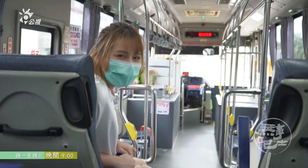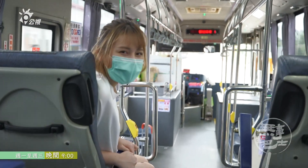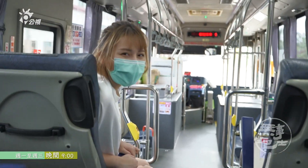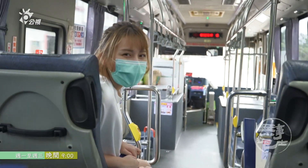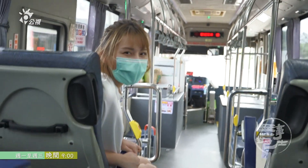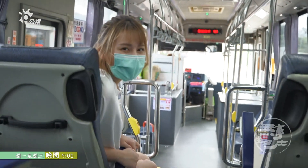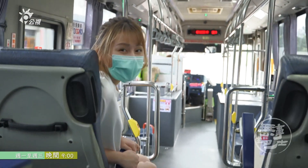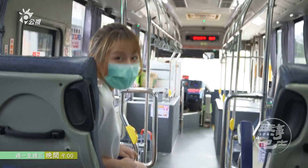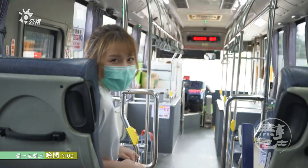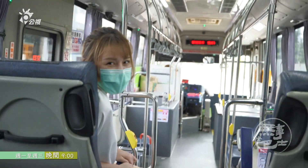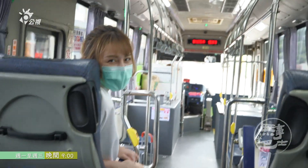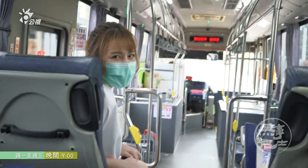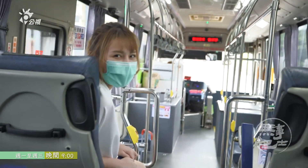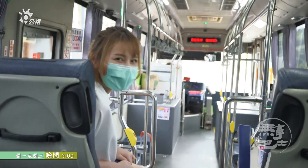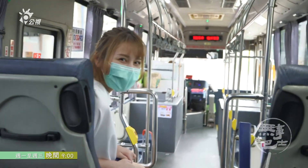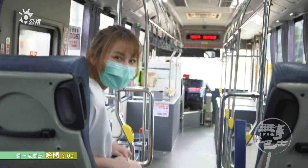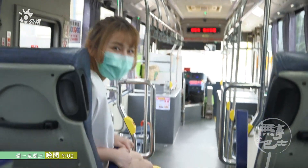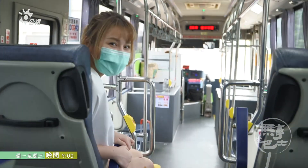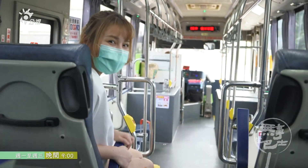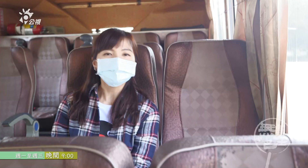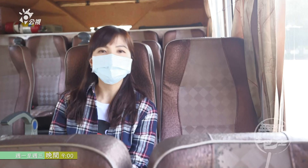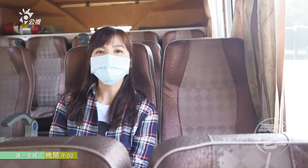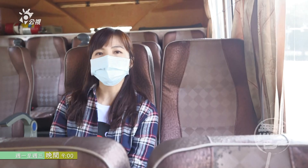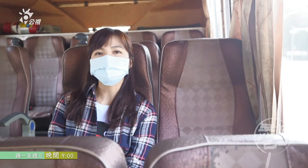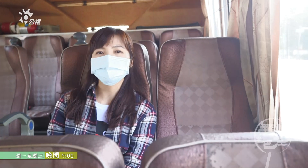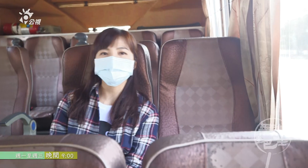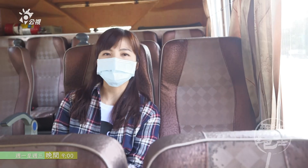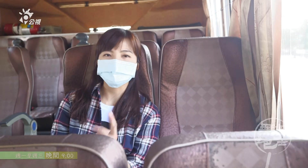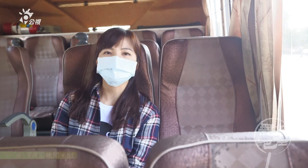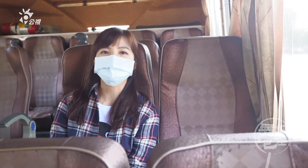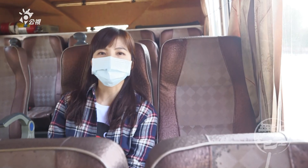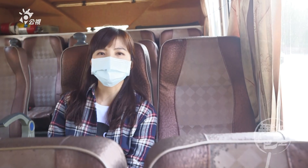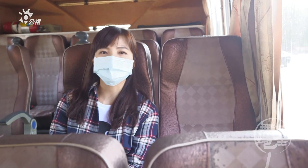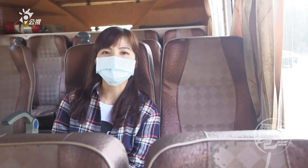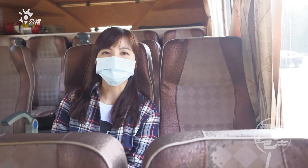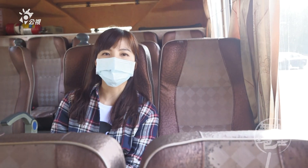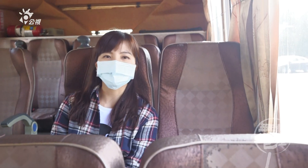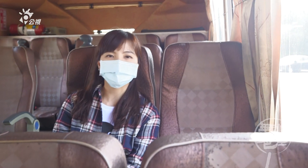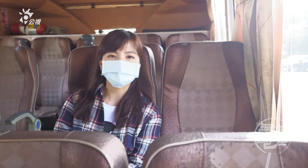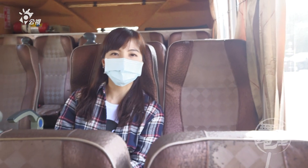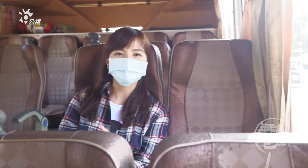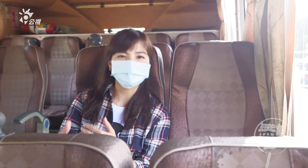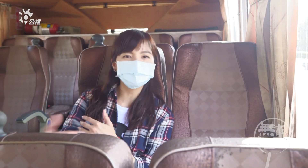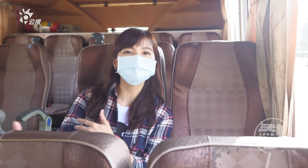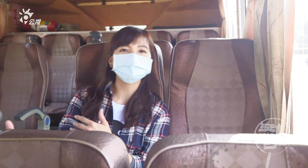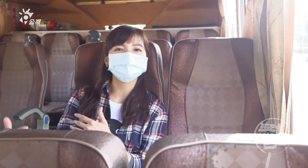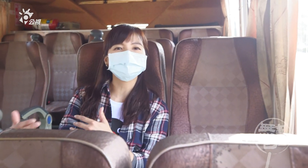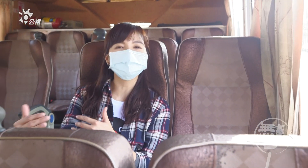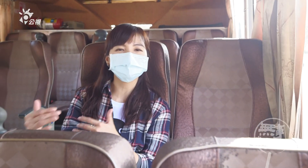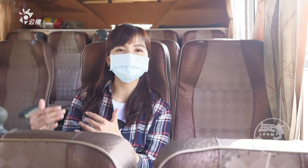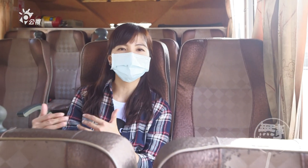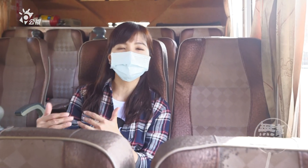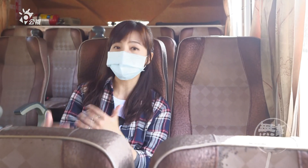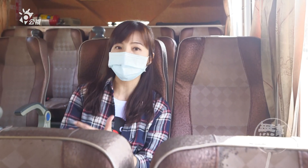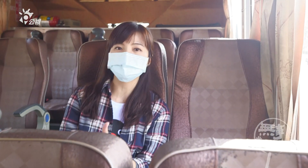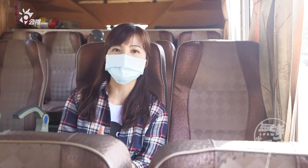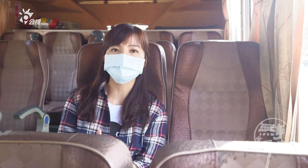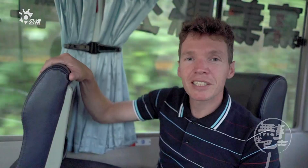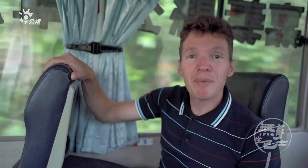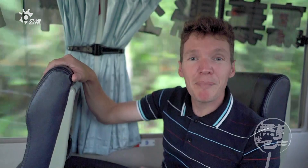伫遐看到搁较美丽的风景哦。 这班公车伊的特色就是吼，伊的路线有够长，啊伊的车牌有够侪。 今晚